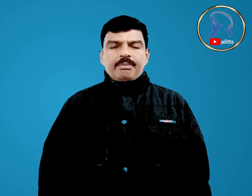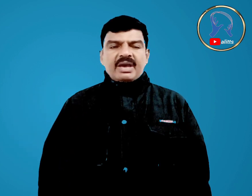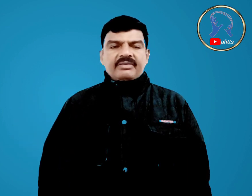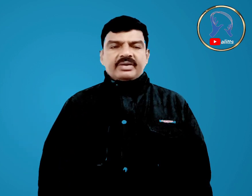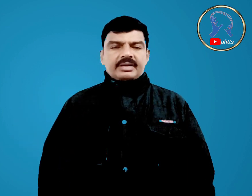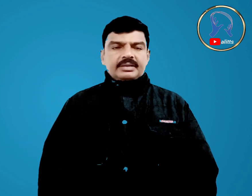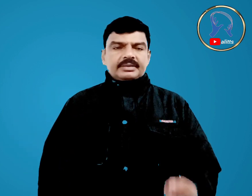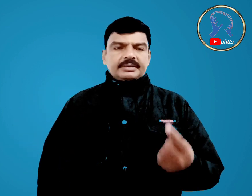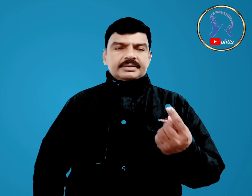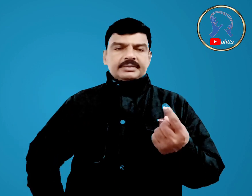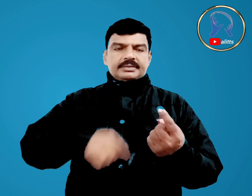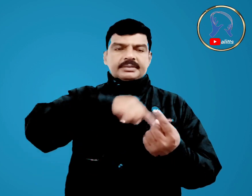महवर